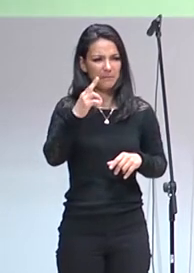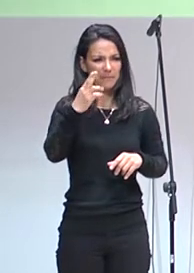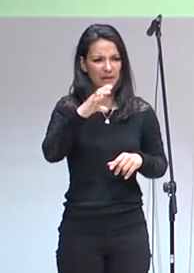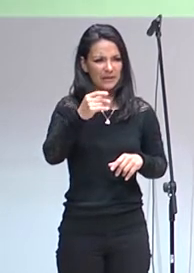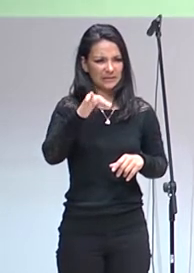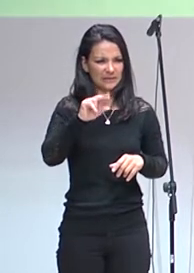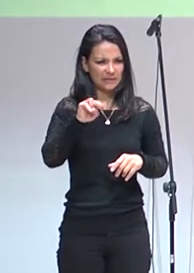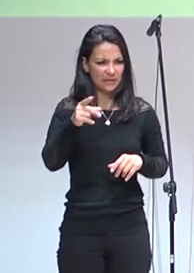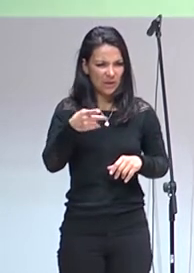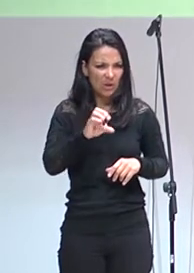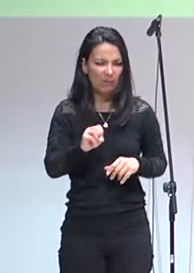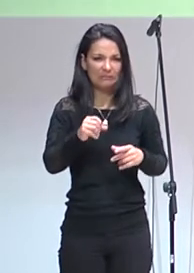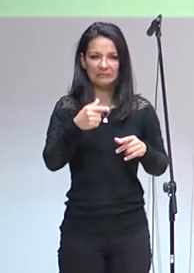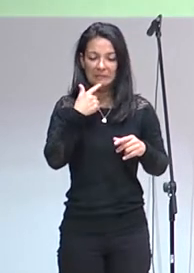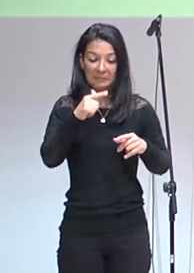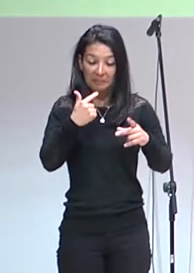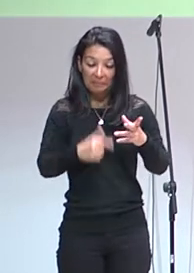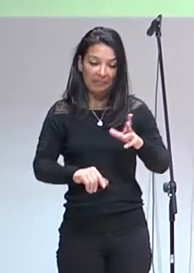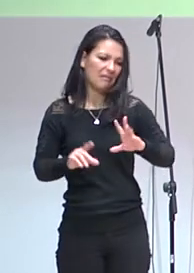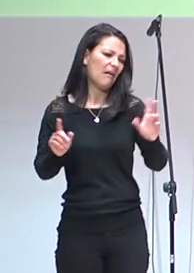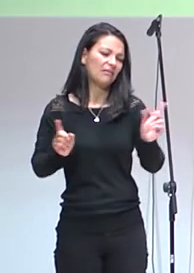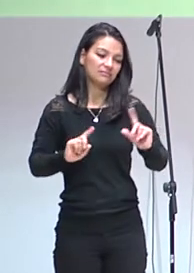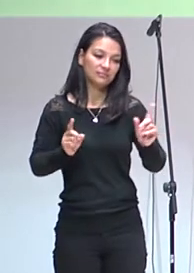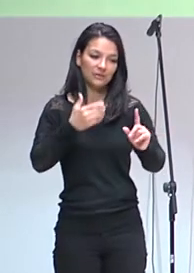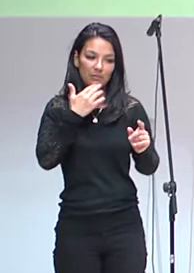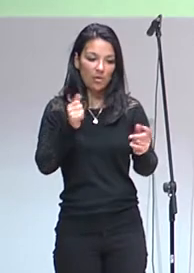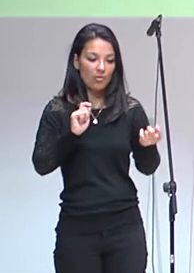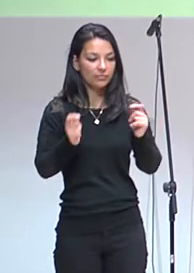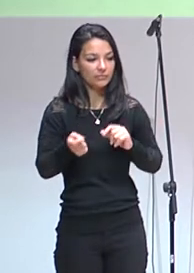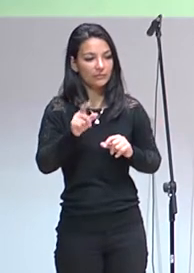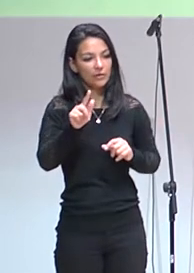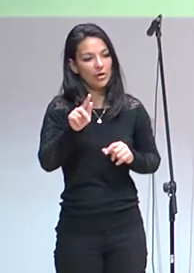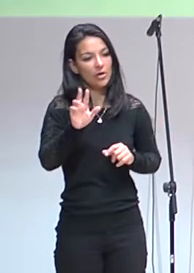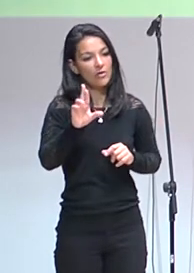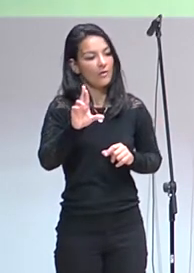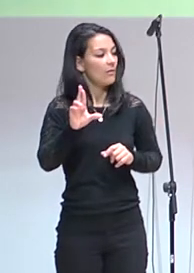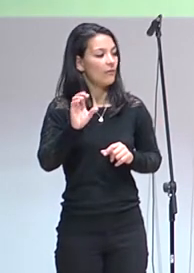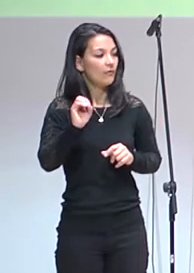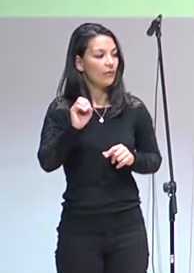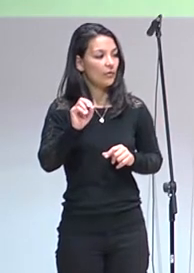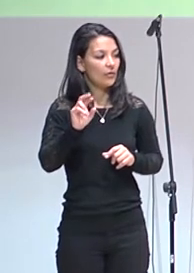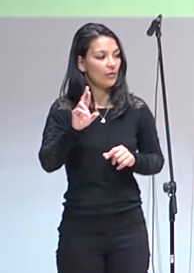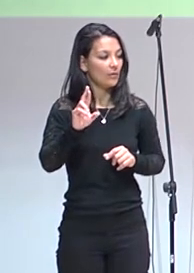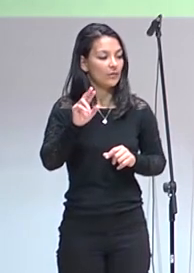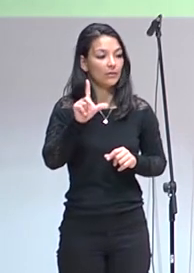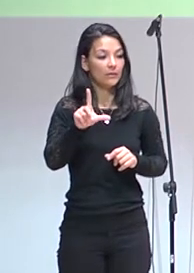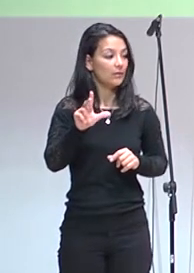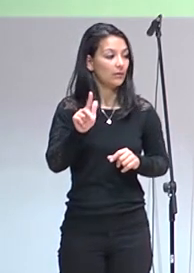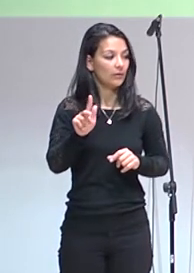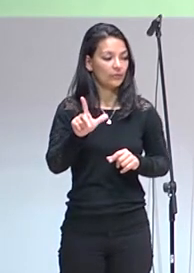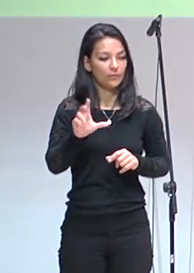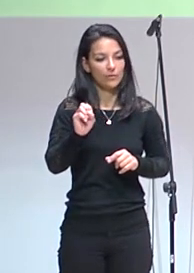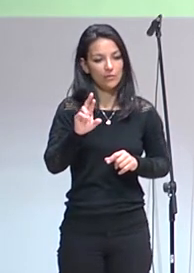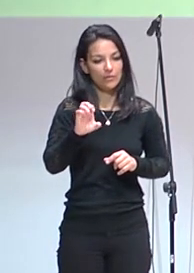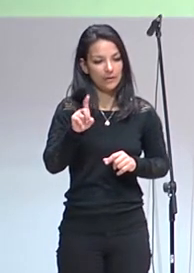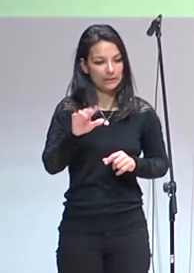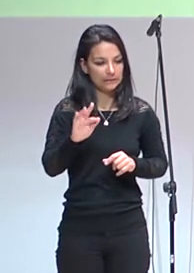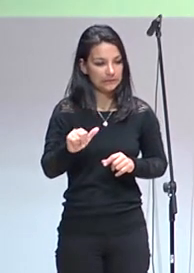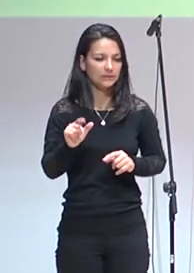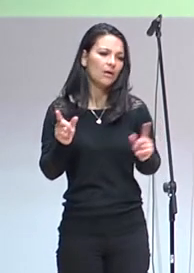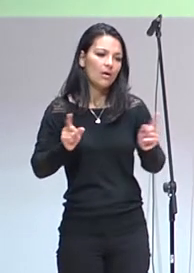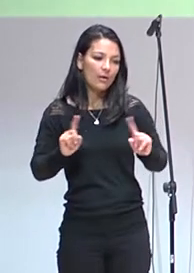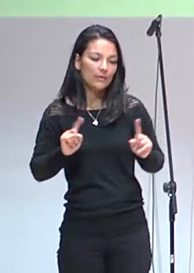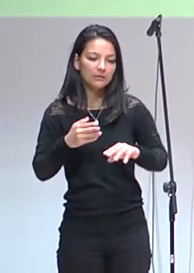¿sí? Pongámosle la floresta, dijeron, ¿no? Y afortunadamente fuimos nosotros, les explicamos, ¿no?, cuál era la